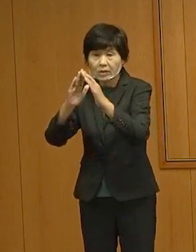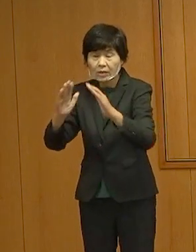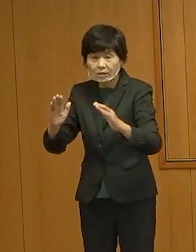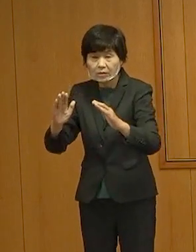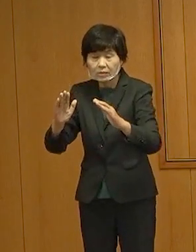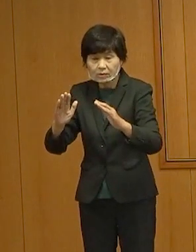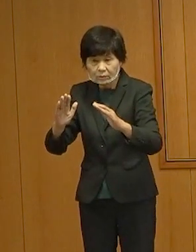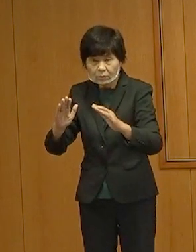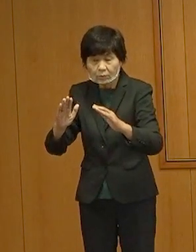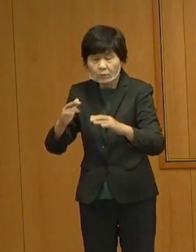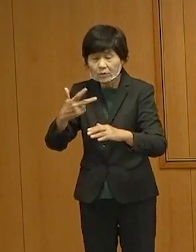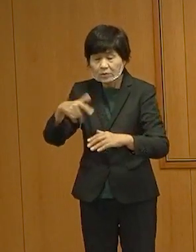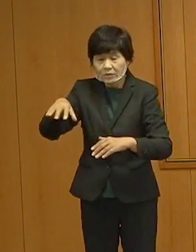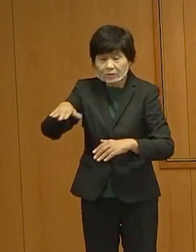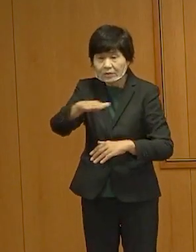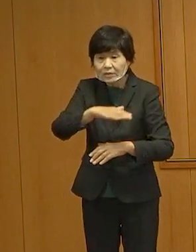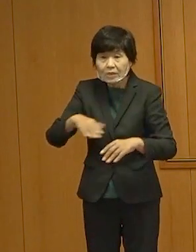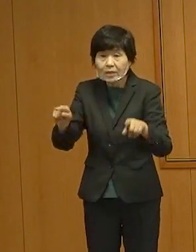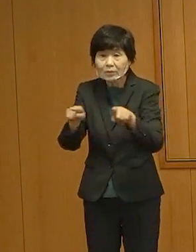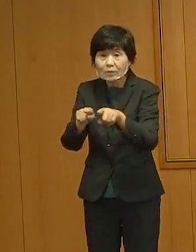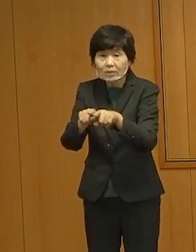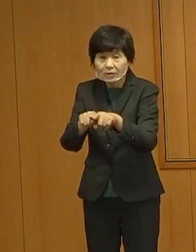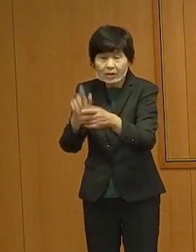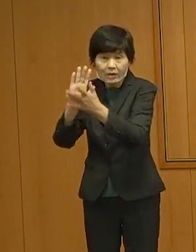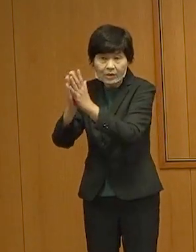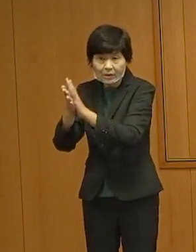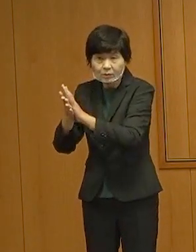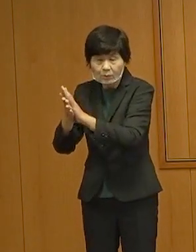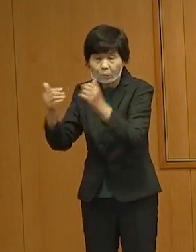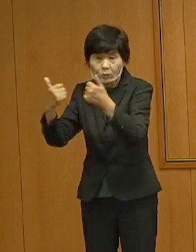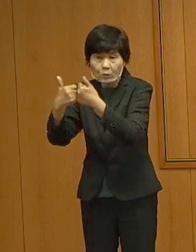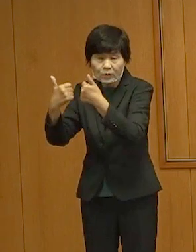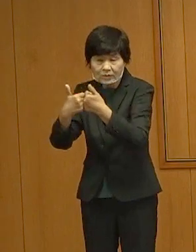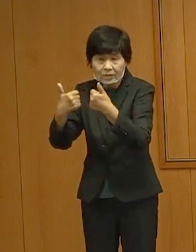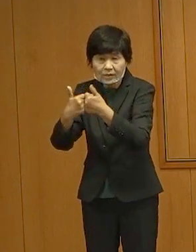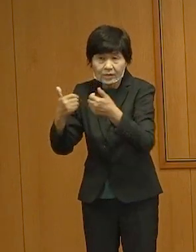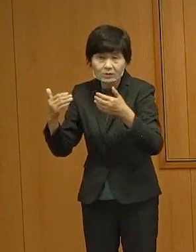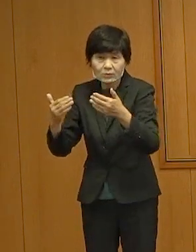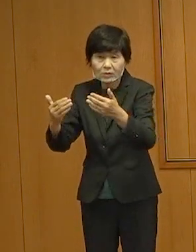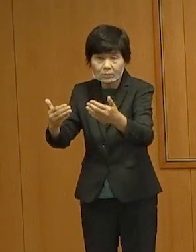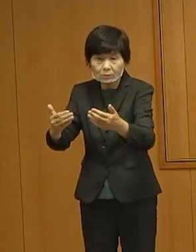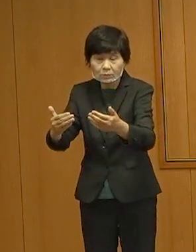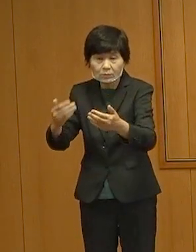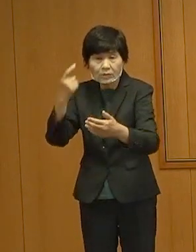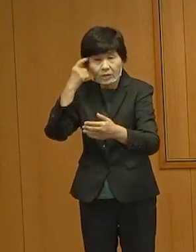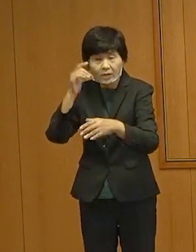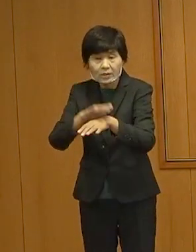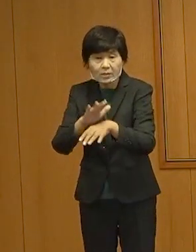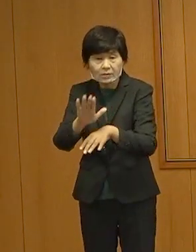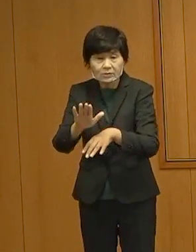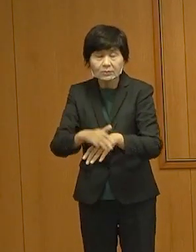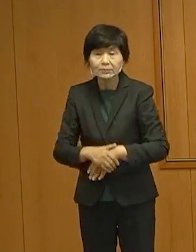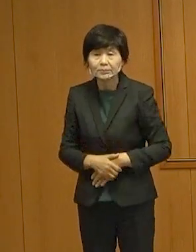の、協議も含めながら進めていこうというふうに考えているところであります。以上